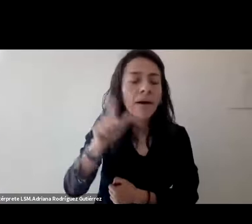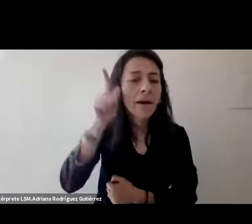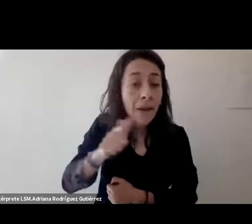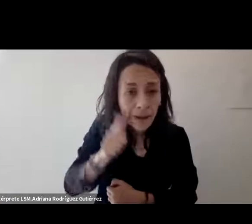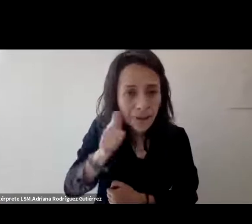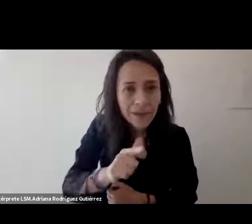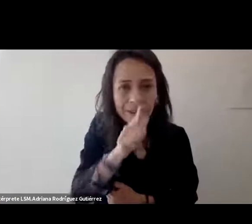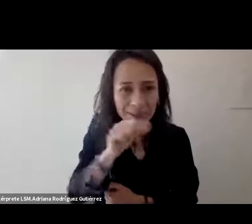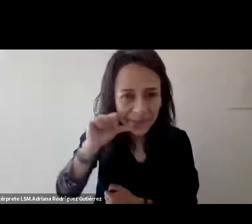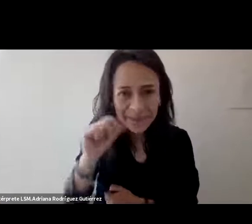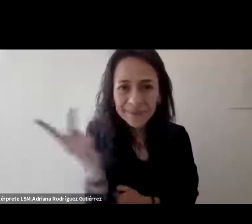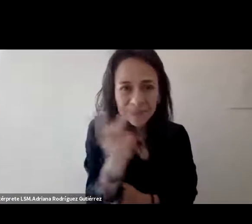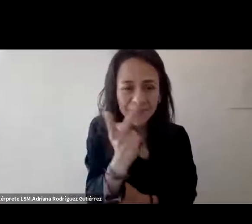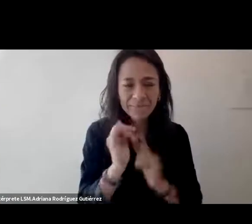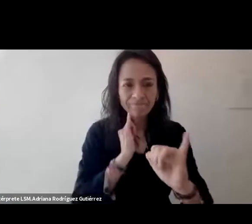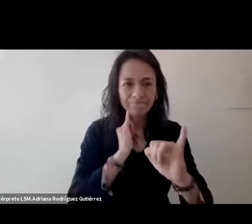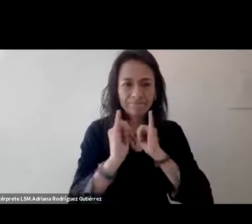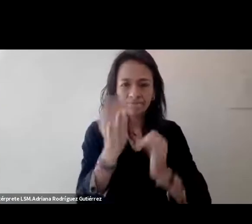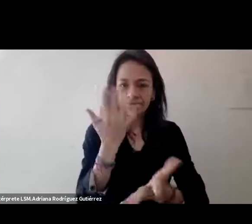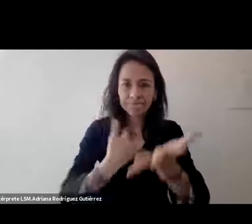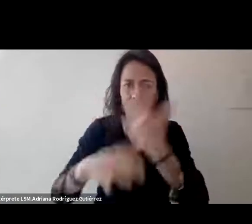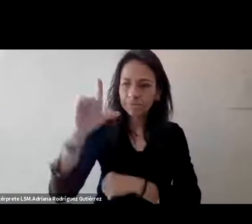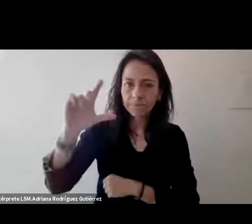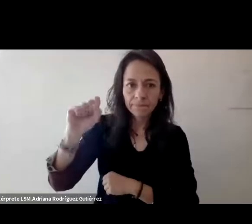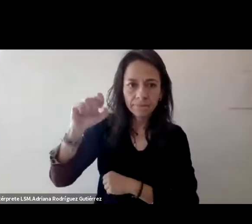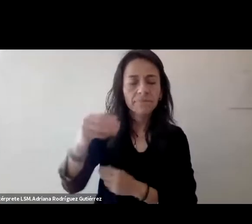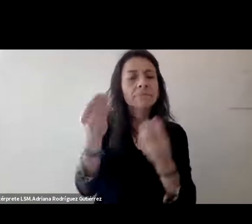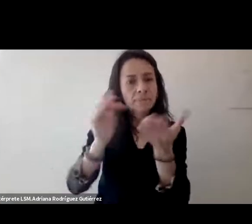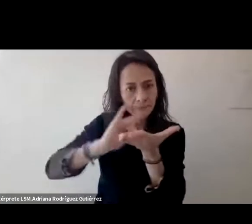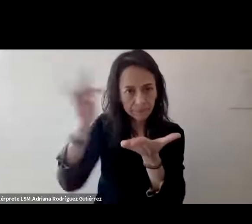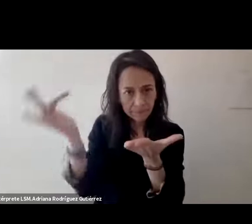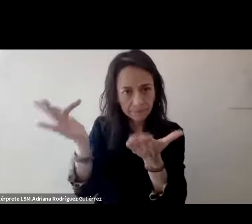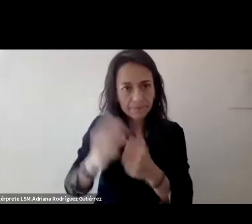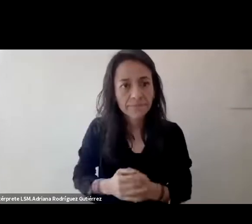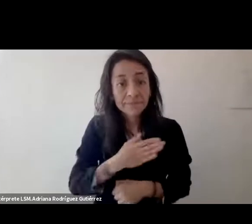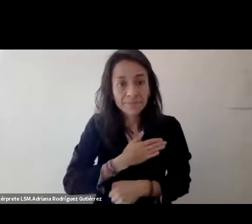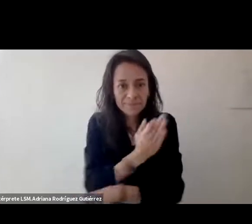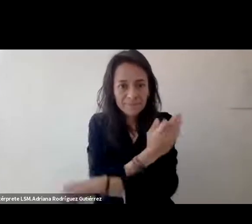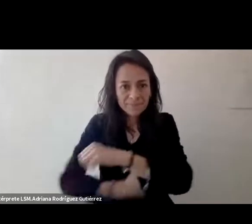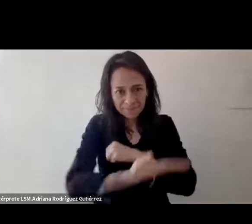interpretación en lengua de señas mexicana. Muy buena tarde.